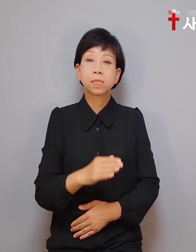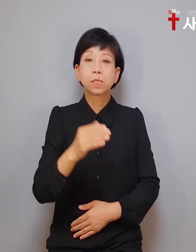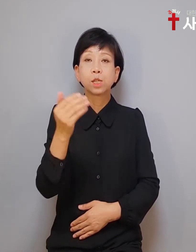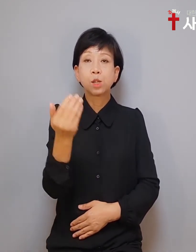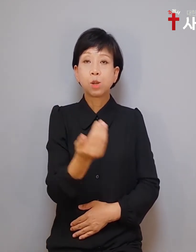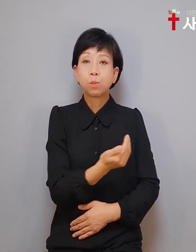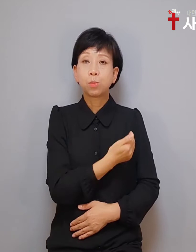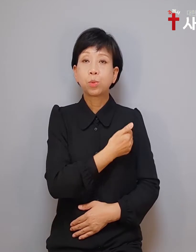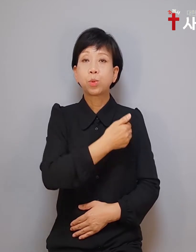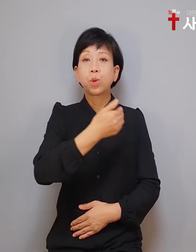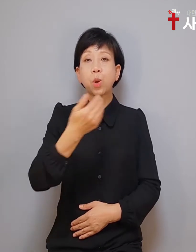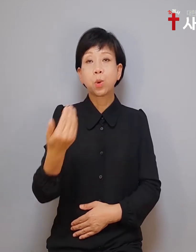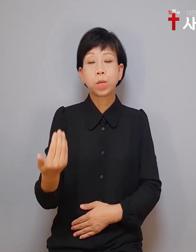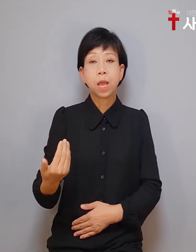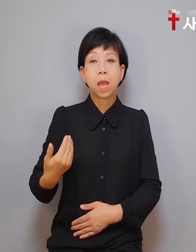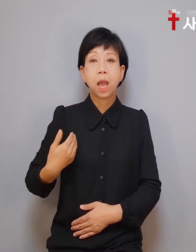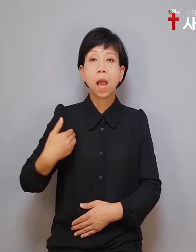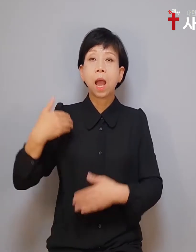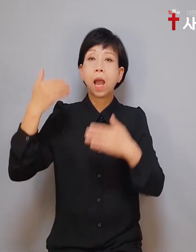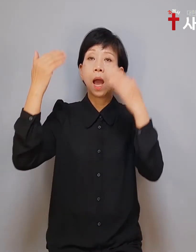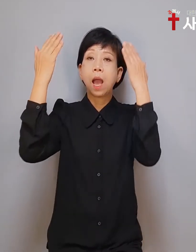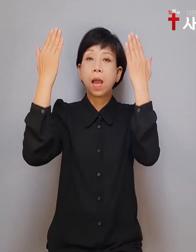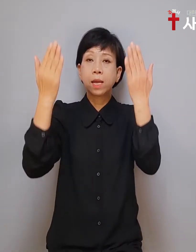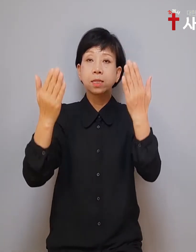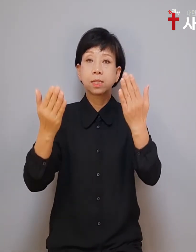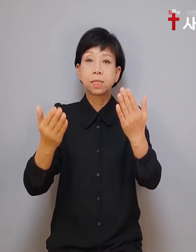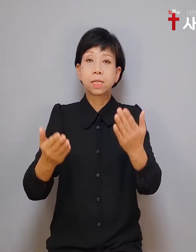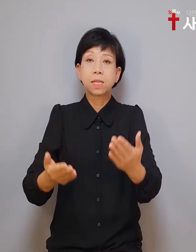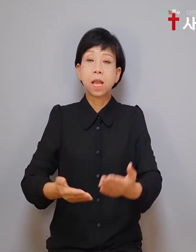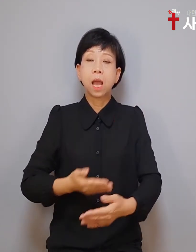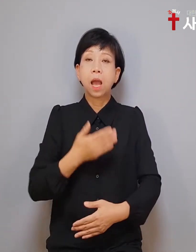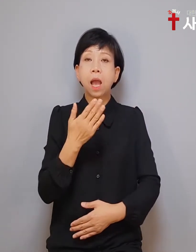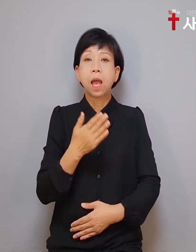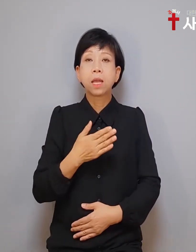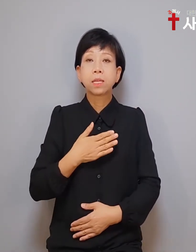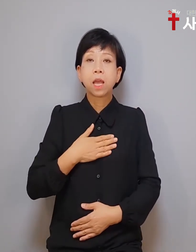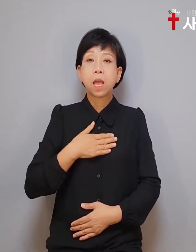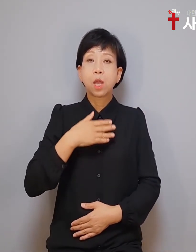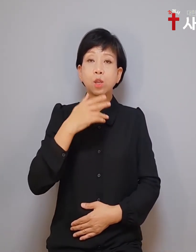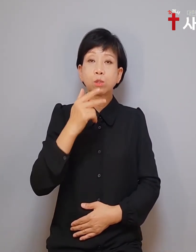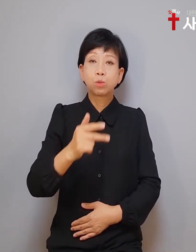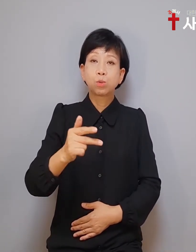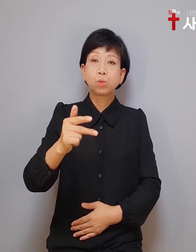우리를 부욕해 하신 나의